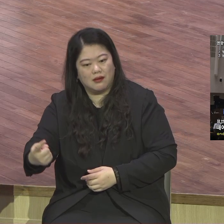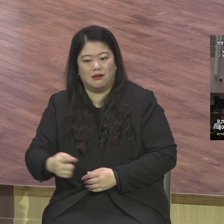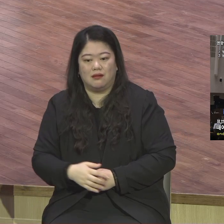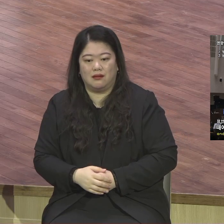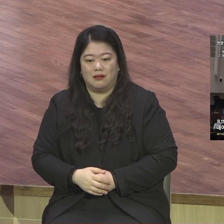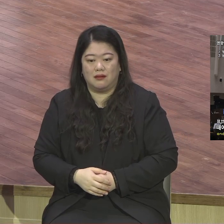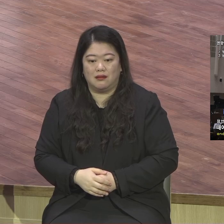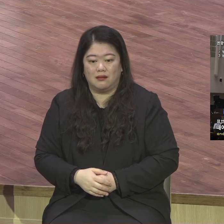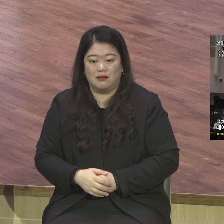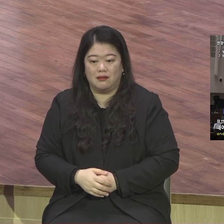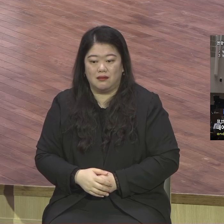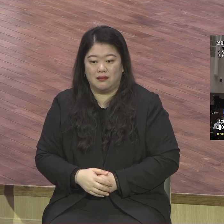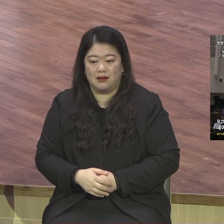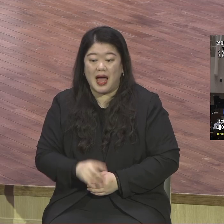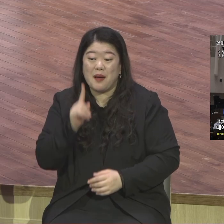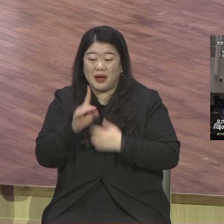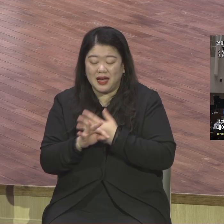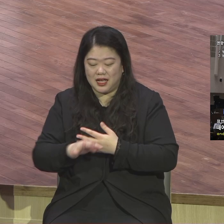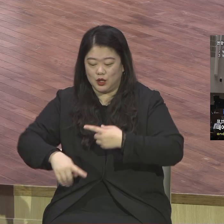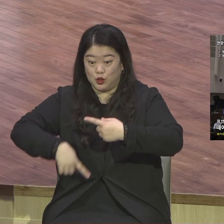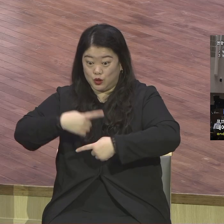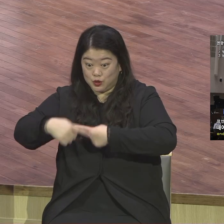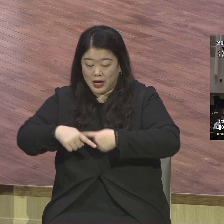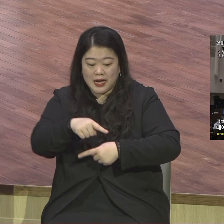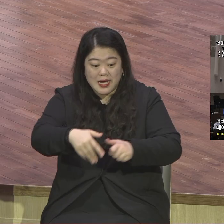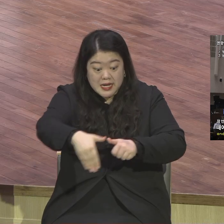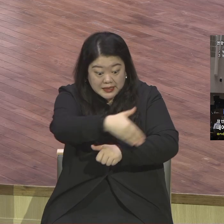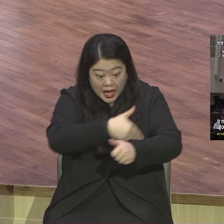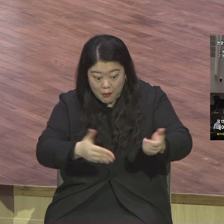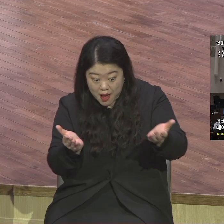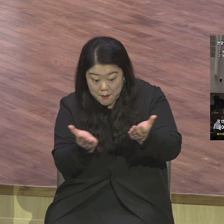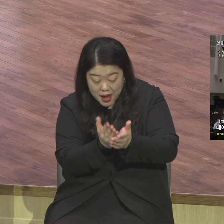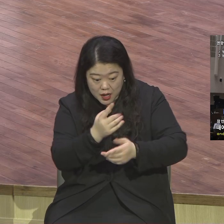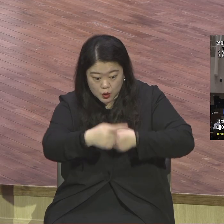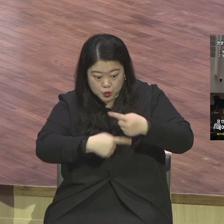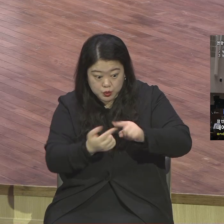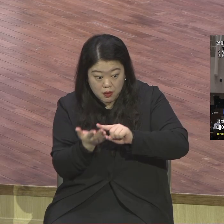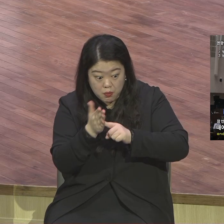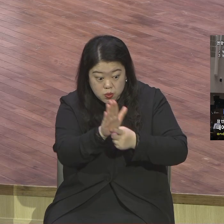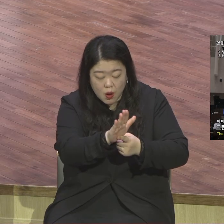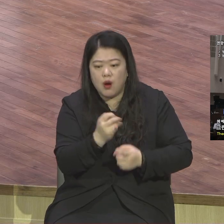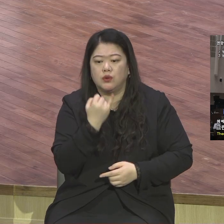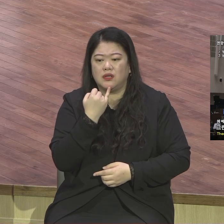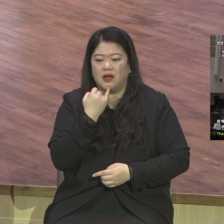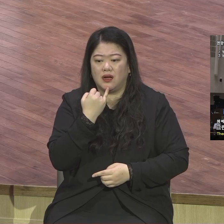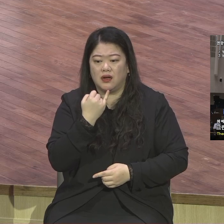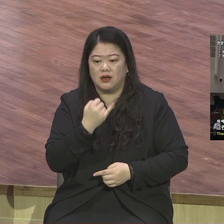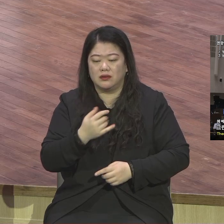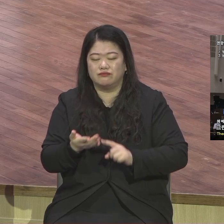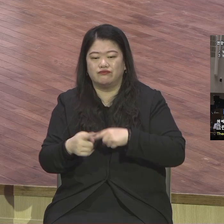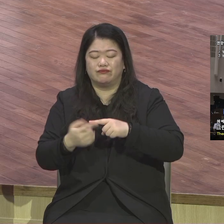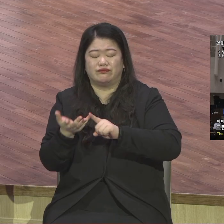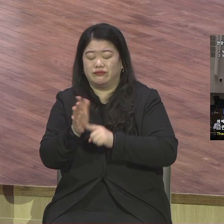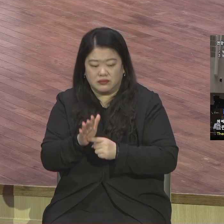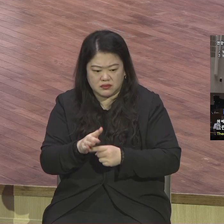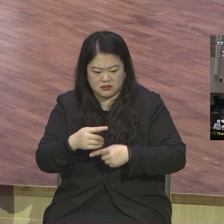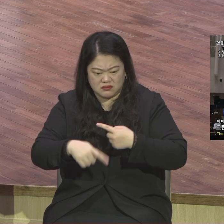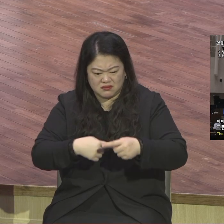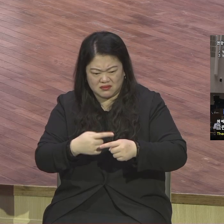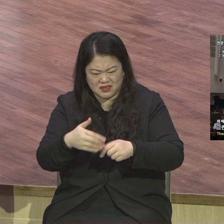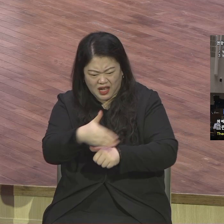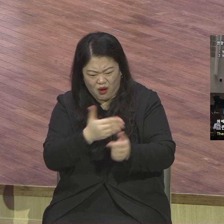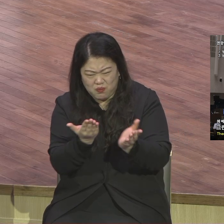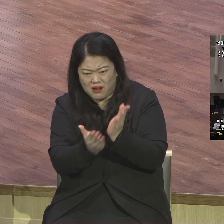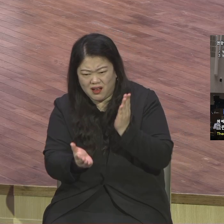언쟁반의 금사가다. 그때그때 필요한 말이. 에베소 4장 25절에 보면 그런즉 거짓을